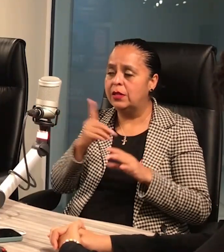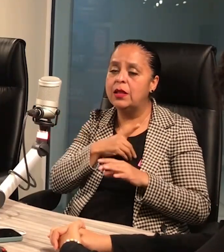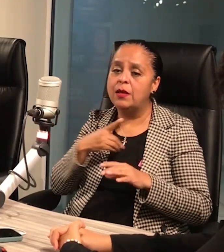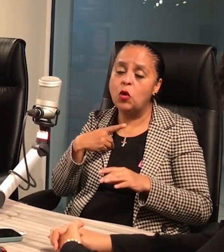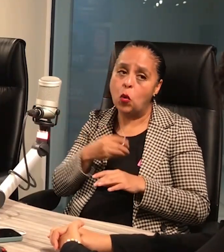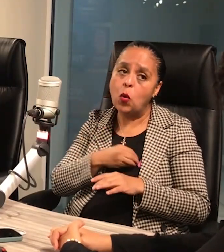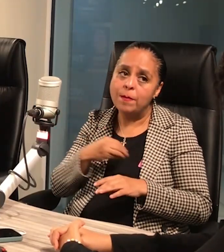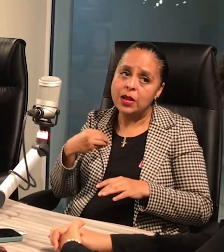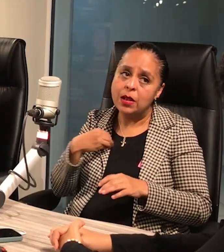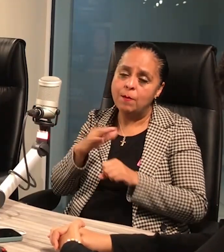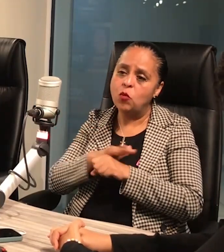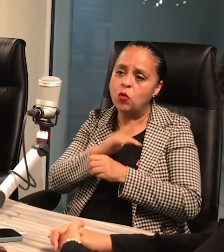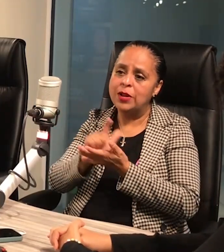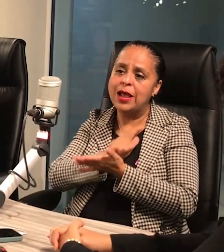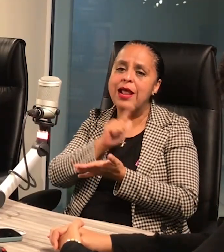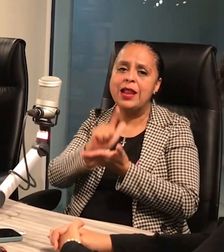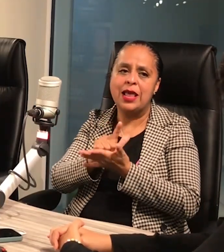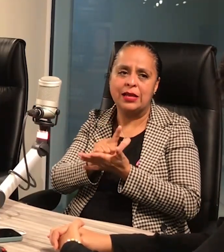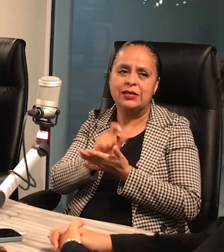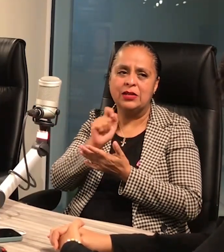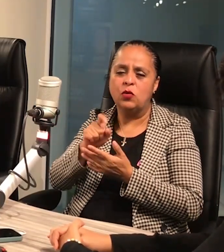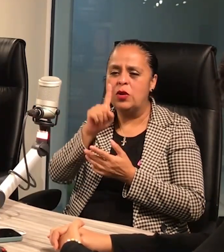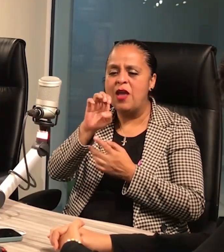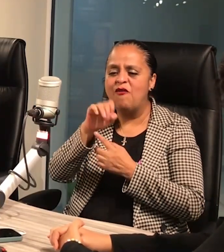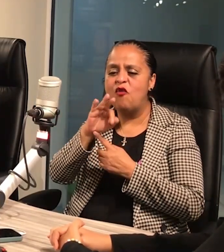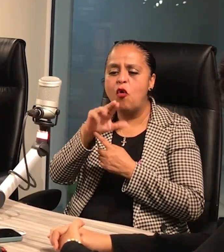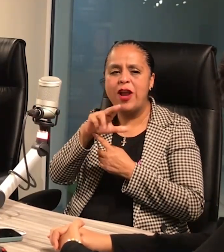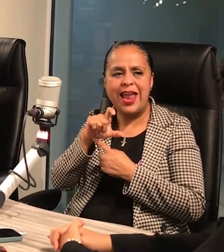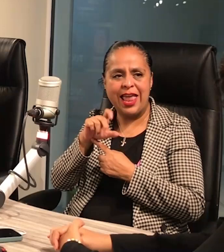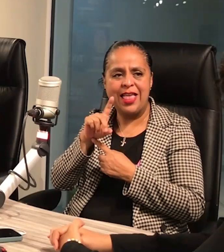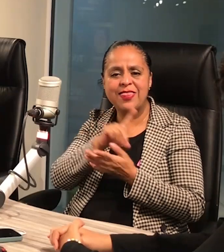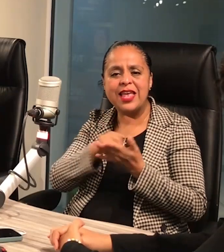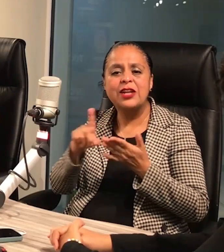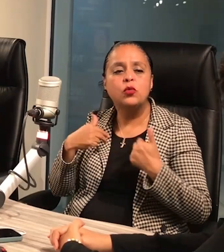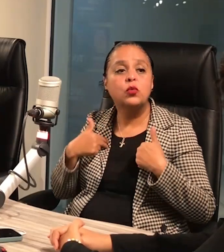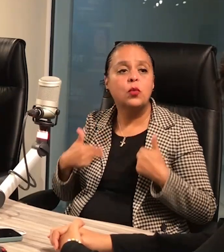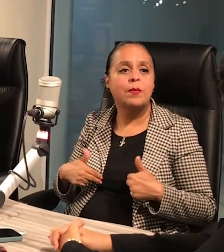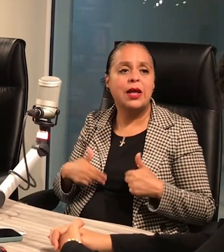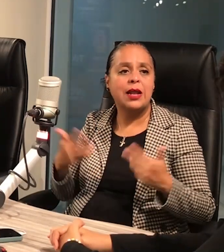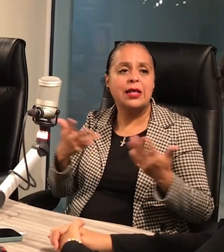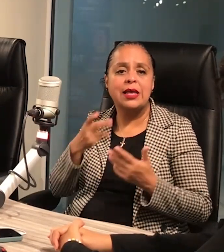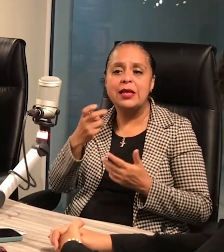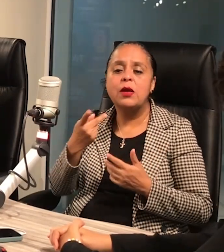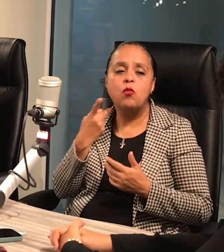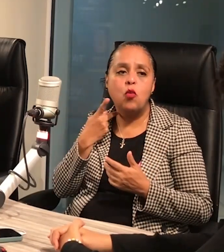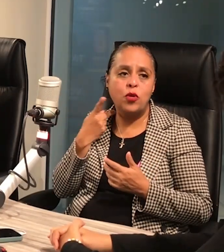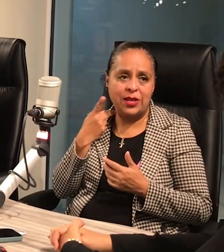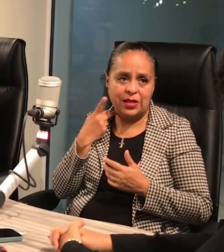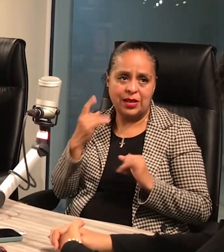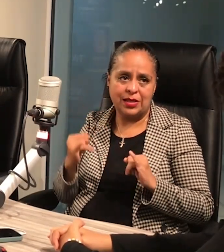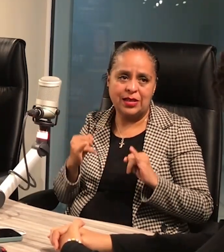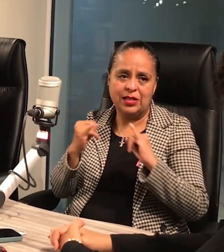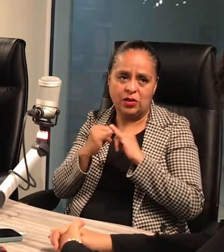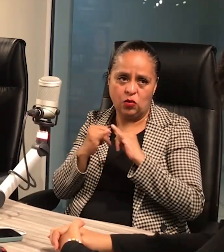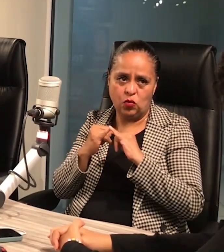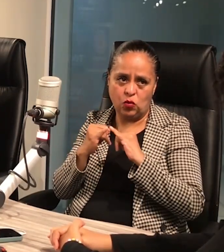obligados por la ley, bajo un enfoque de derechos humanos, a crear estas políticas institucionales y